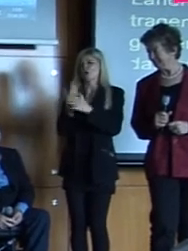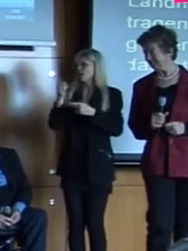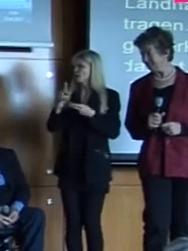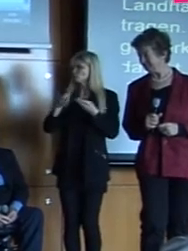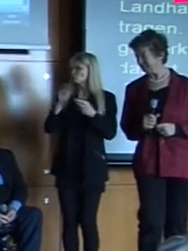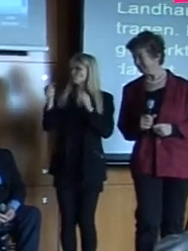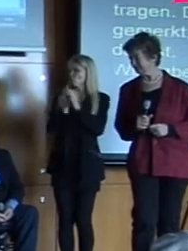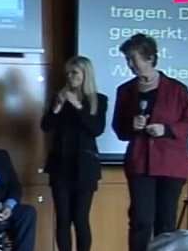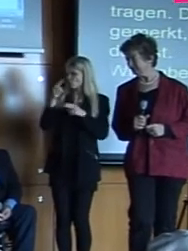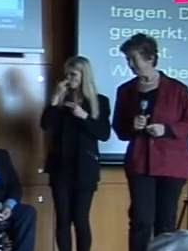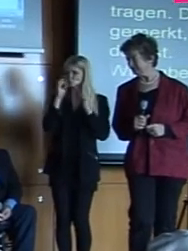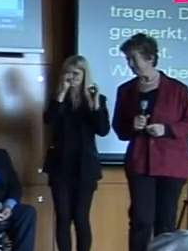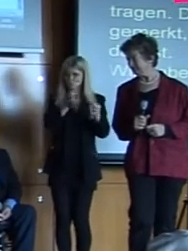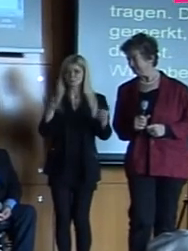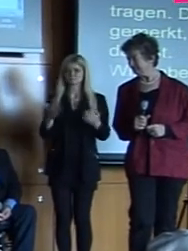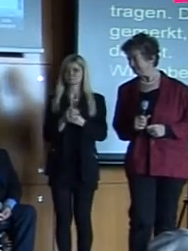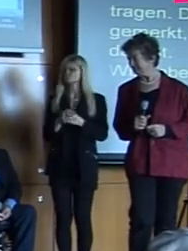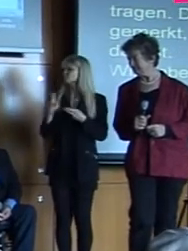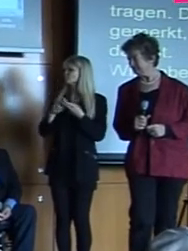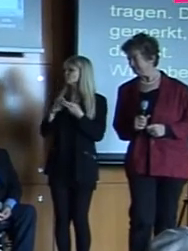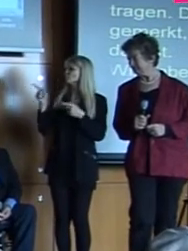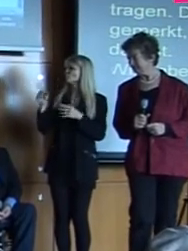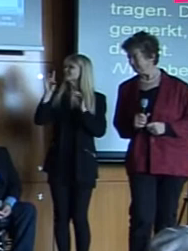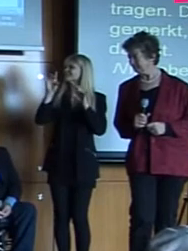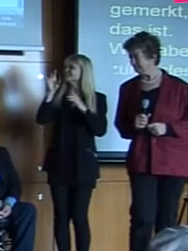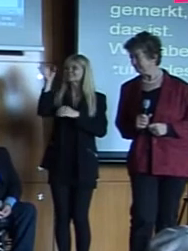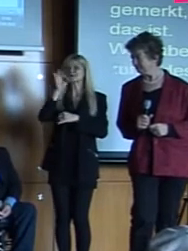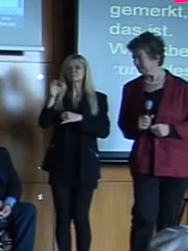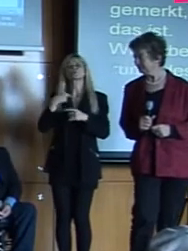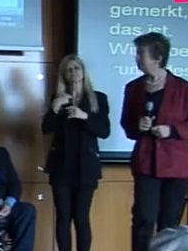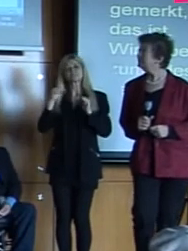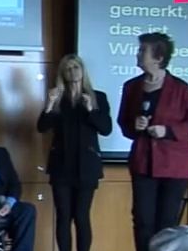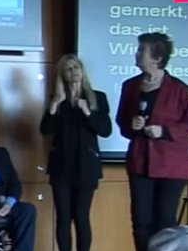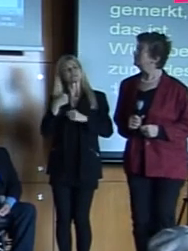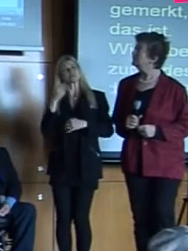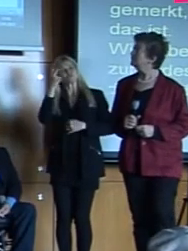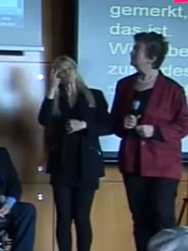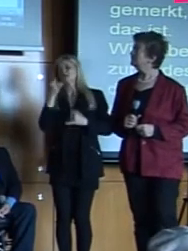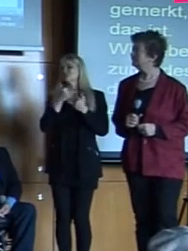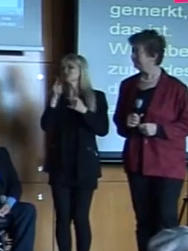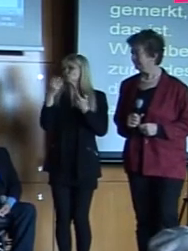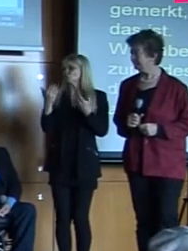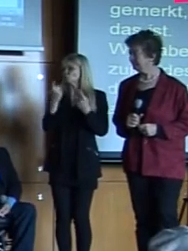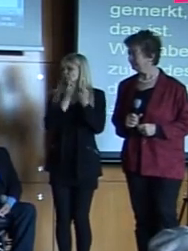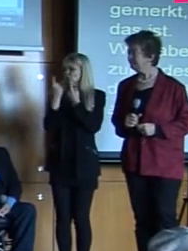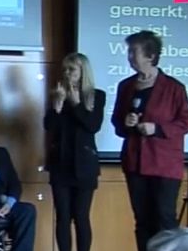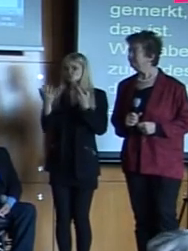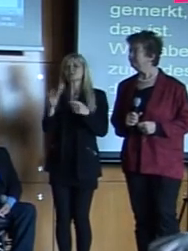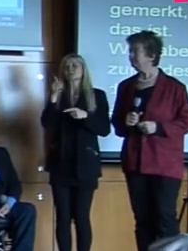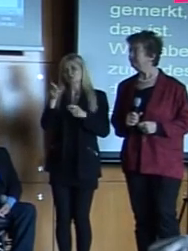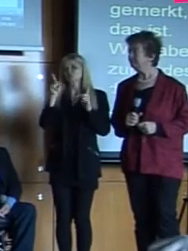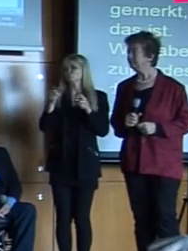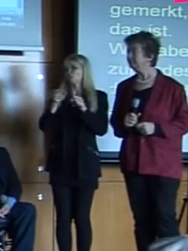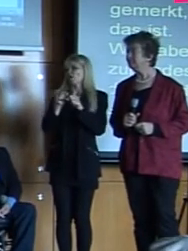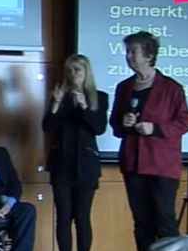so halbwegs immer wieder, sagen wir, zu 10% in die Situation versetzen können, und das wird es, glaube ich, auch sein, was, wenn die Gesetzgeber